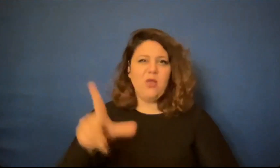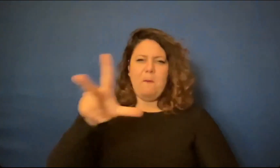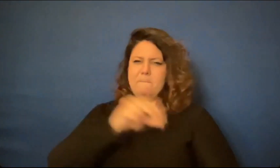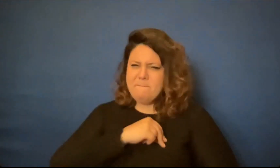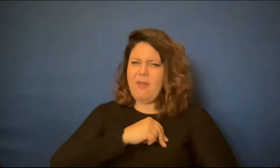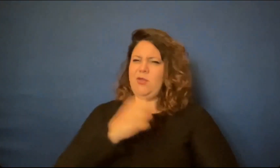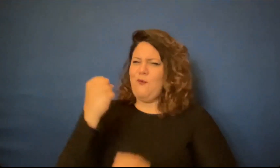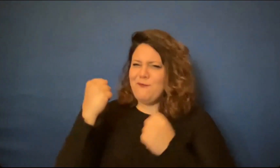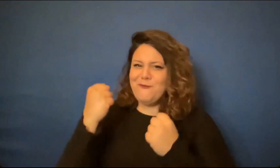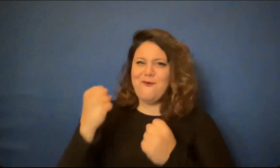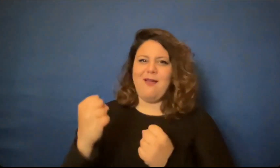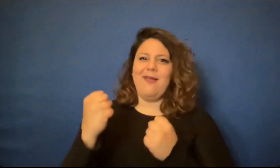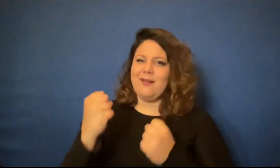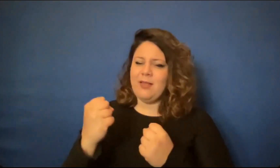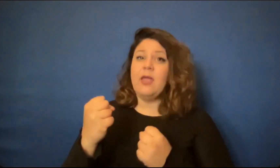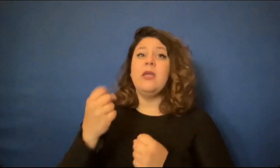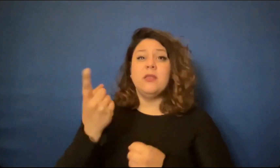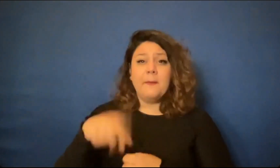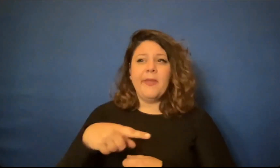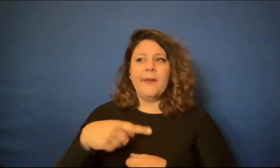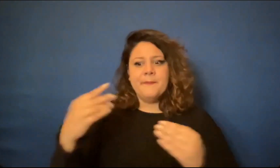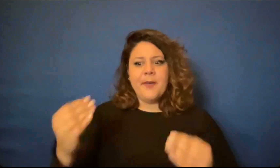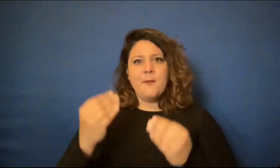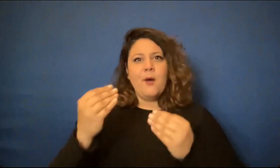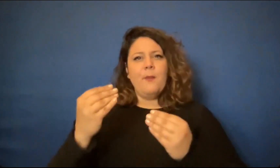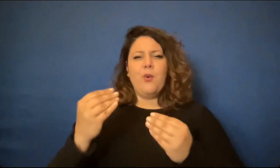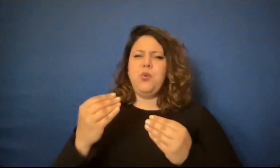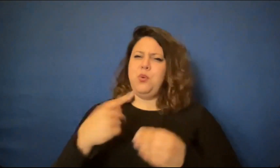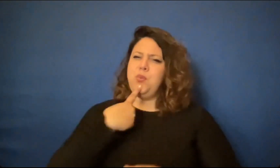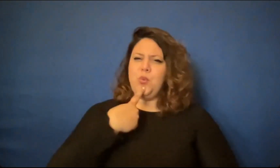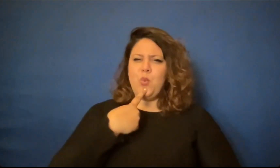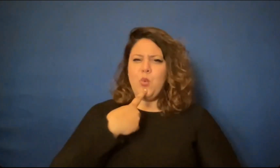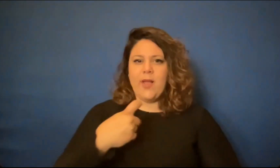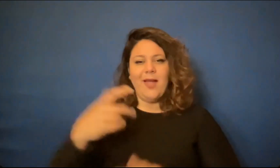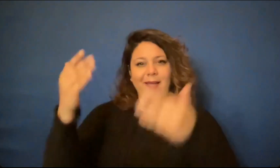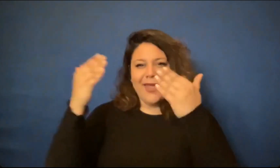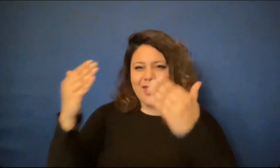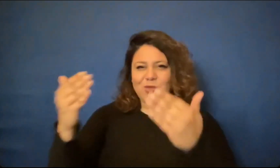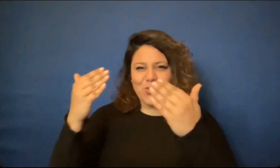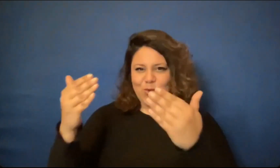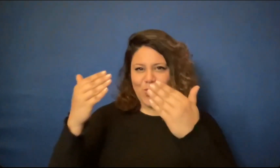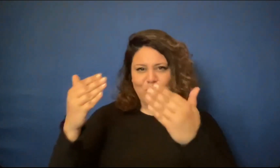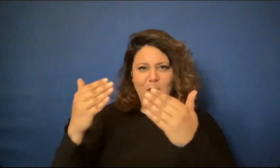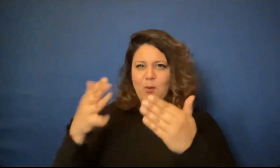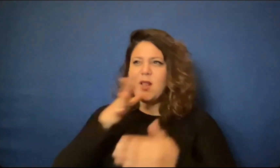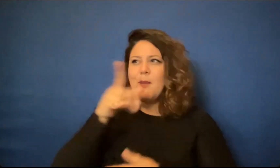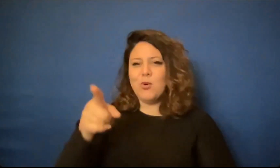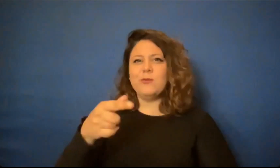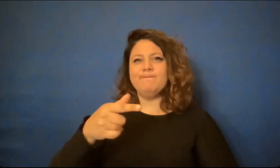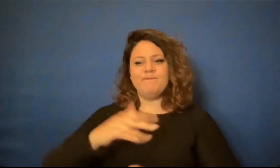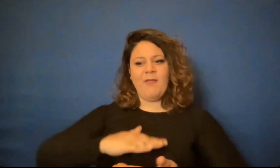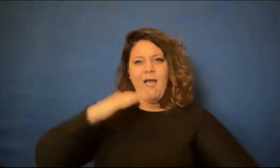El salir de esto cuesta tiempo, cuesta esfuerzo y enhorabuena por esa resiliencia, esa